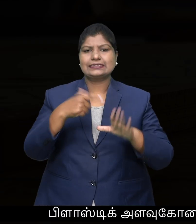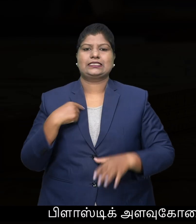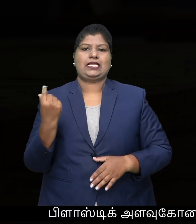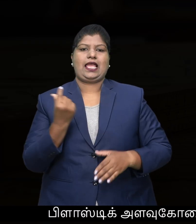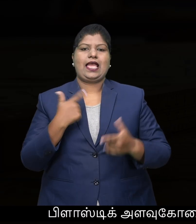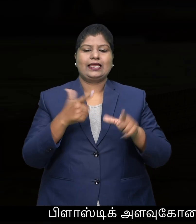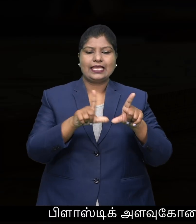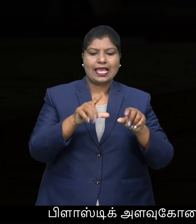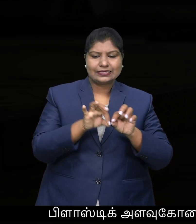பயன்படுத்துகிறோம்.